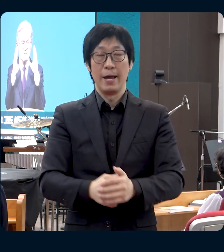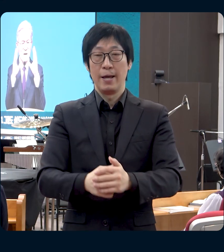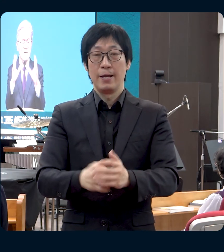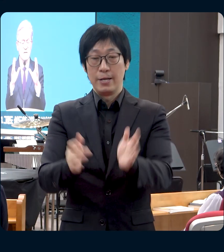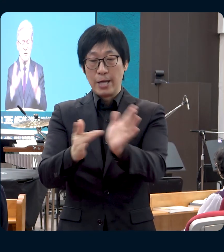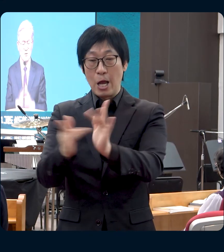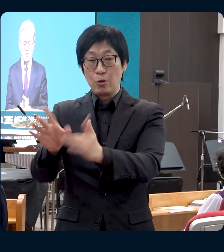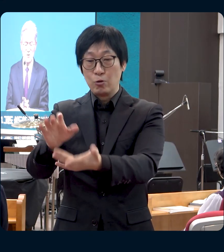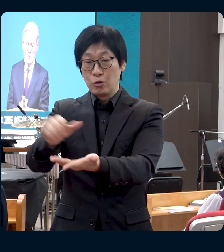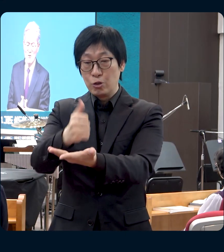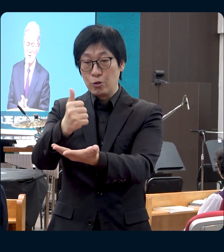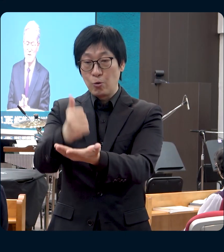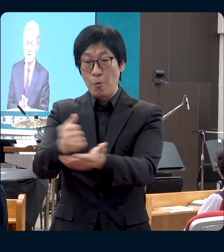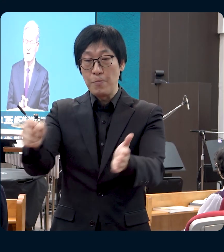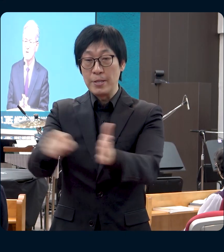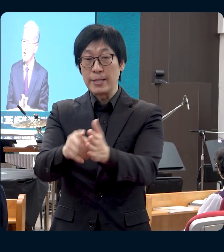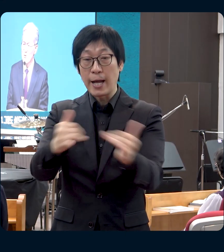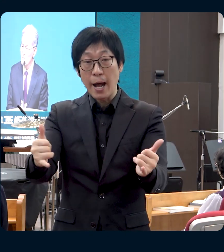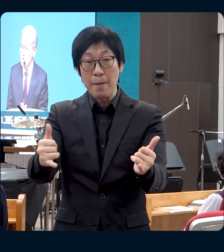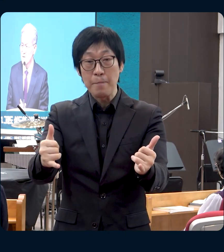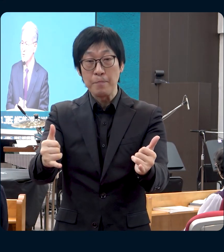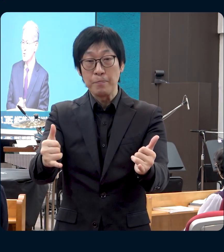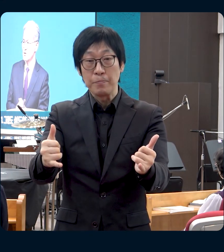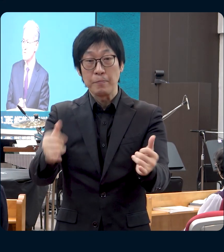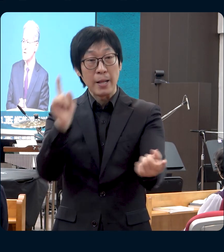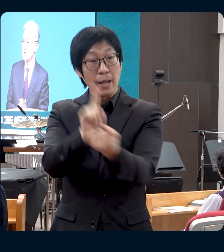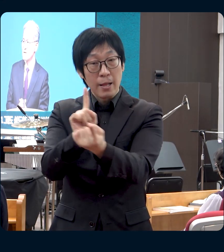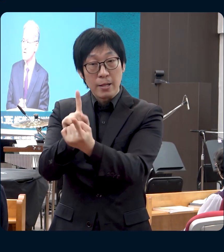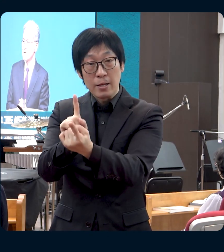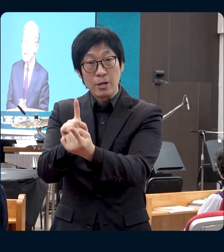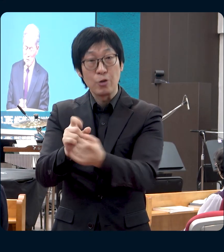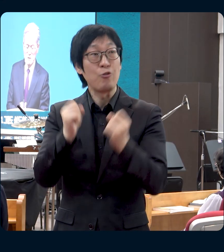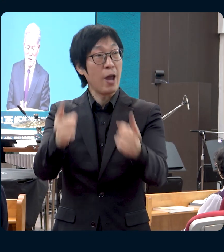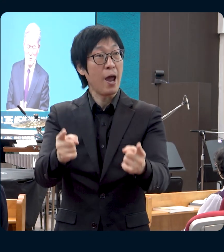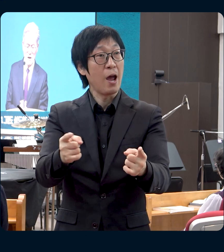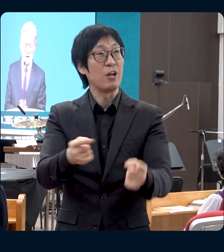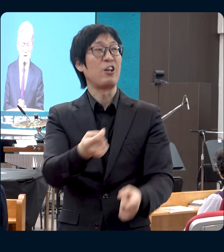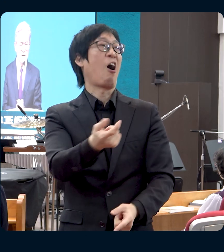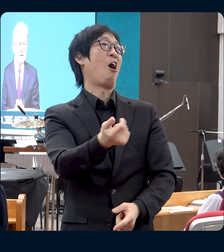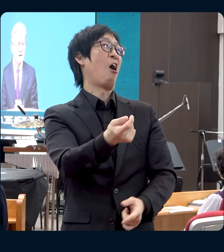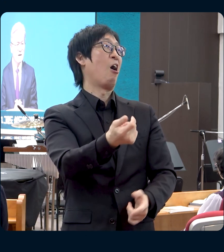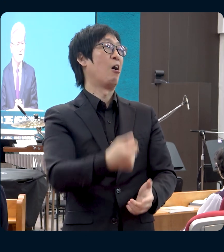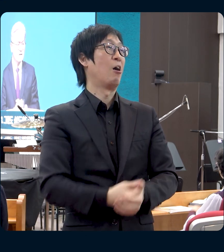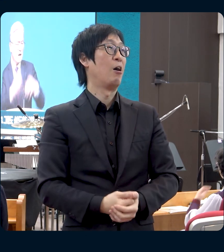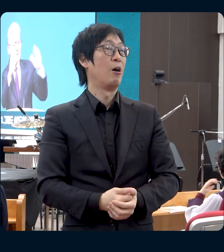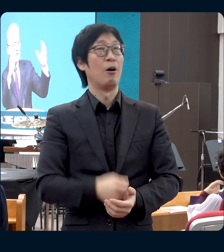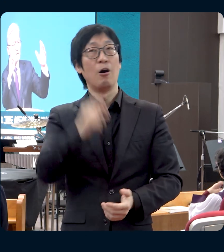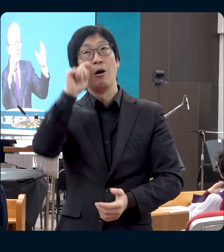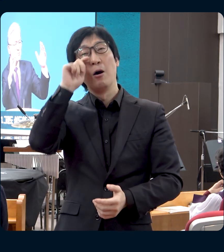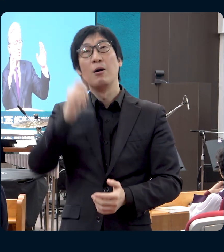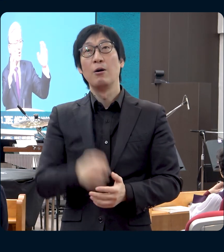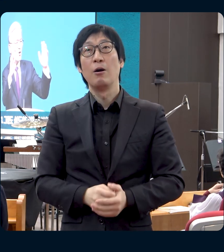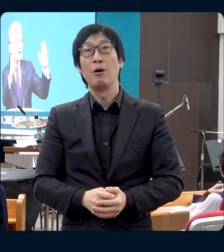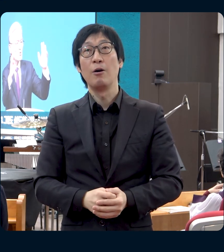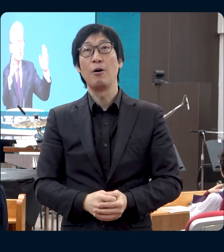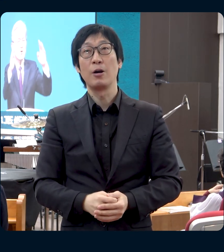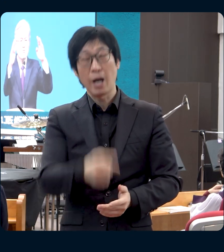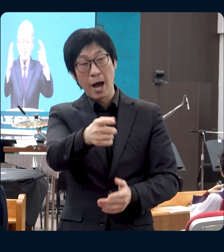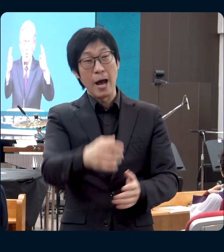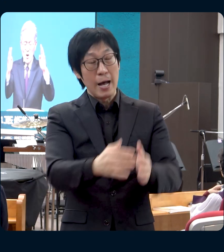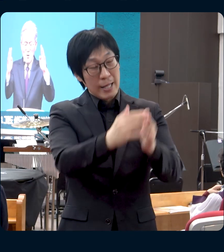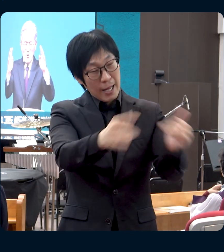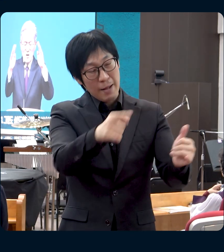사람을 만난다는 것은요, 정말 드물었습니다. 그렇기 때문에 그 사람이 뭐 비록 여러 가지로